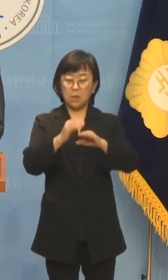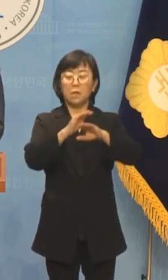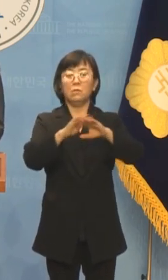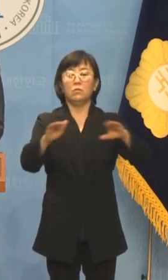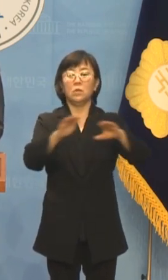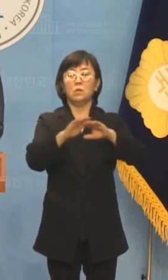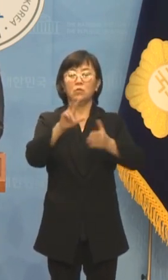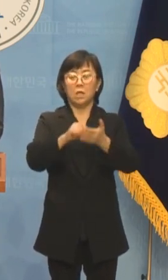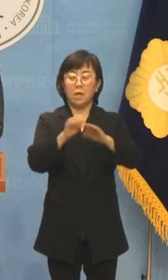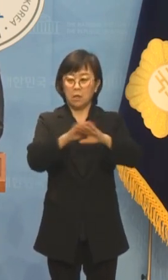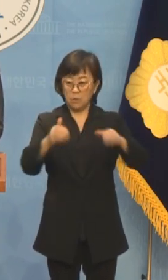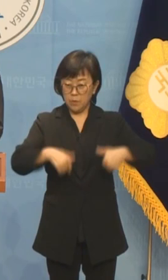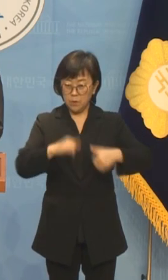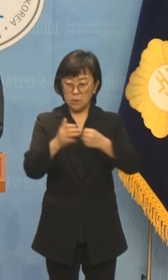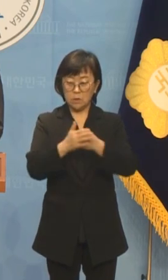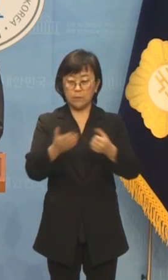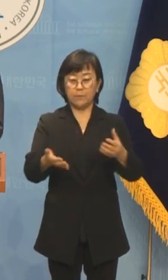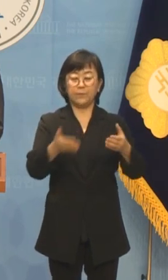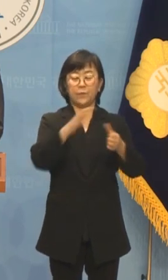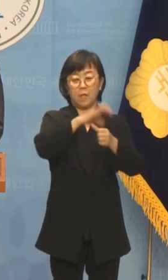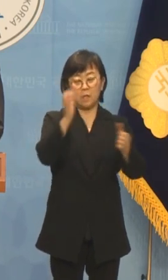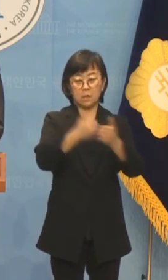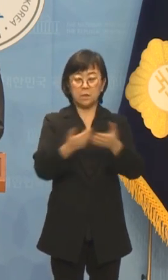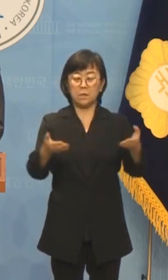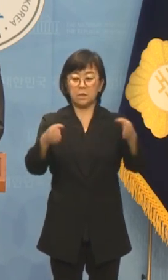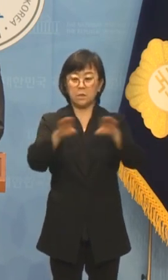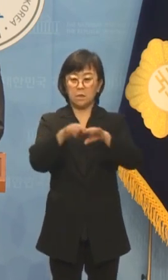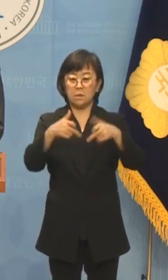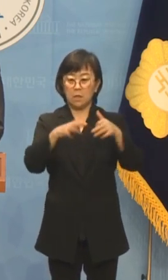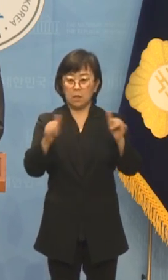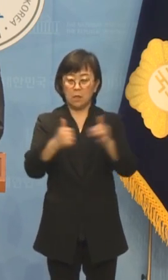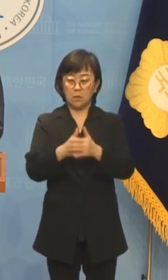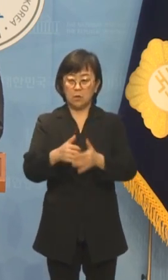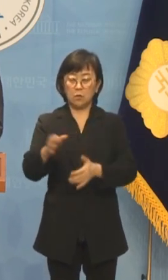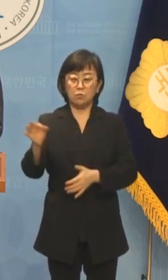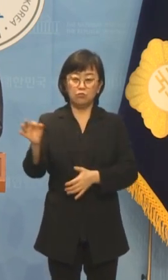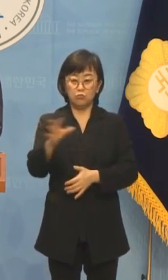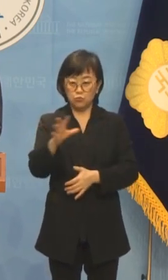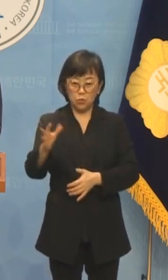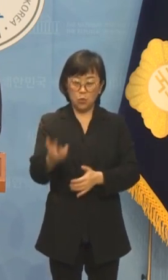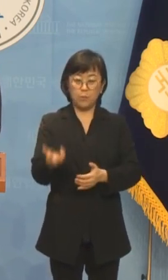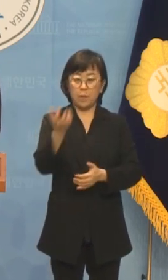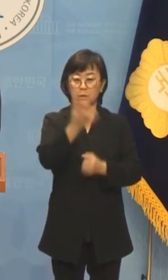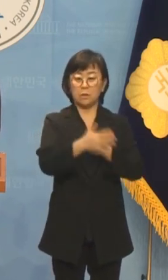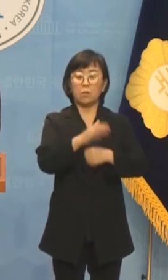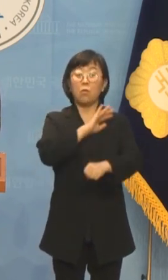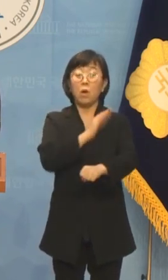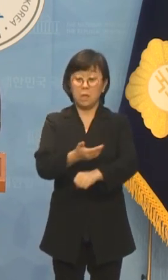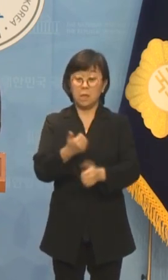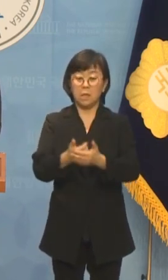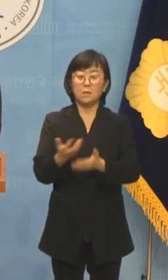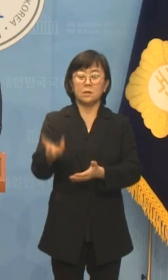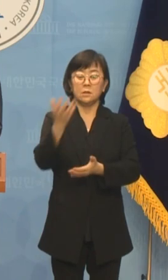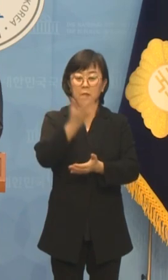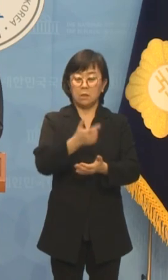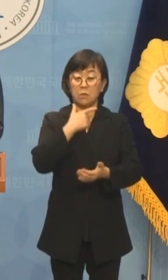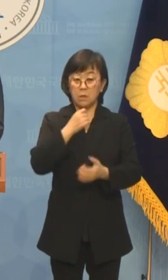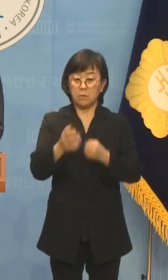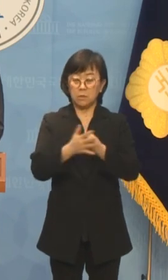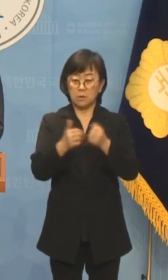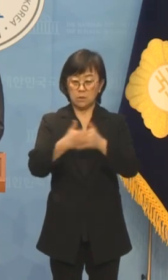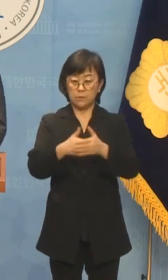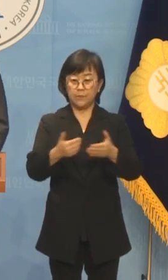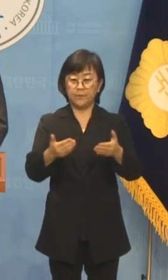합니다. 탈시설 장애인당은 무임승차를 넘어 권리승차를 제안합니다.